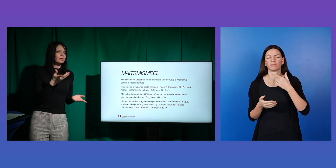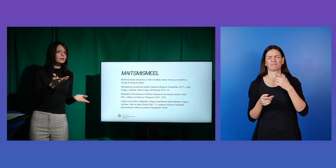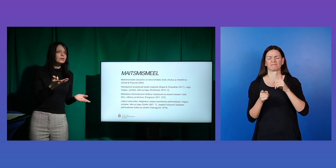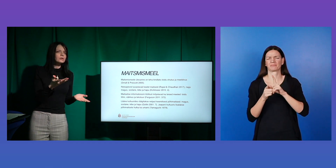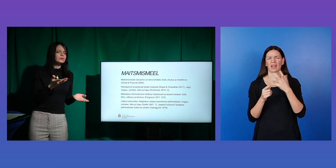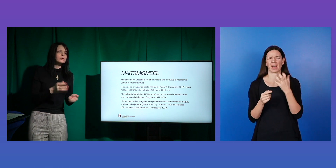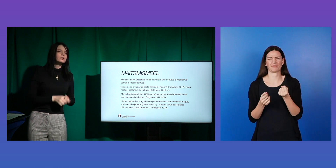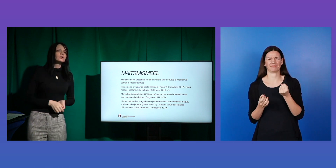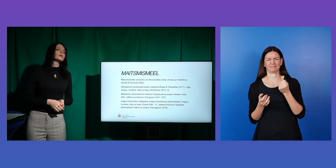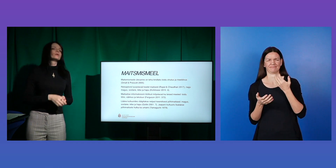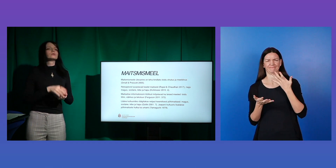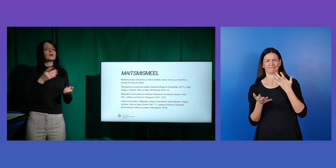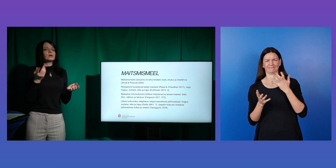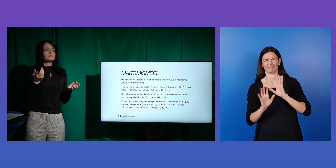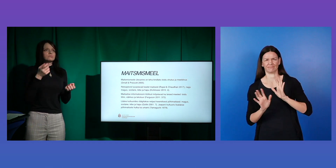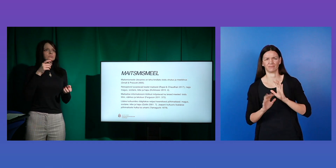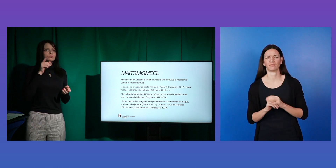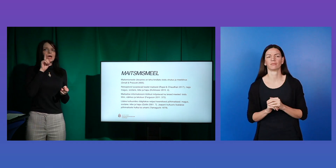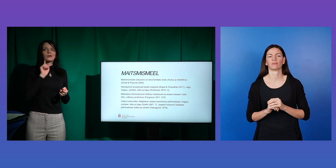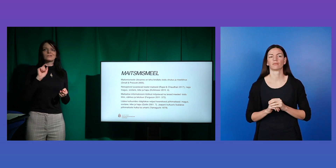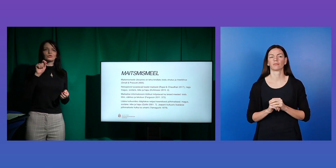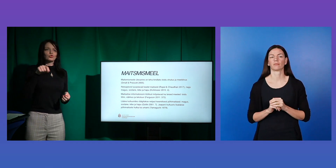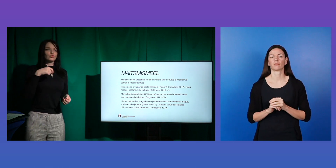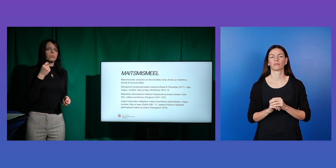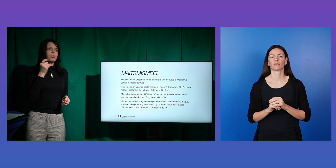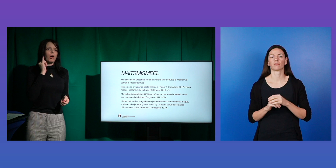hernesupp tundub väga imelik.